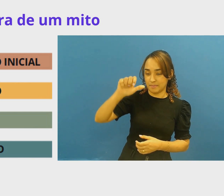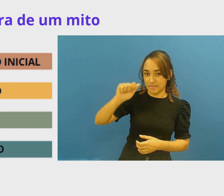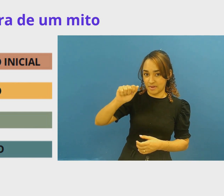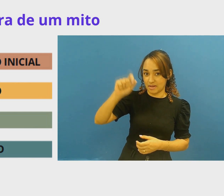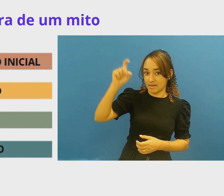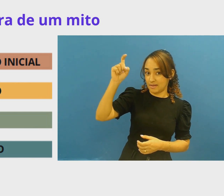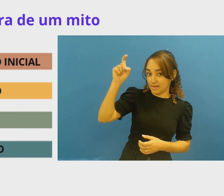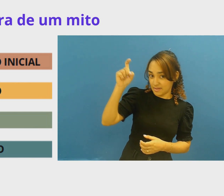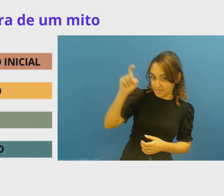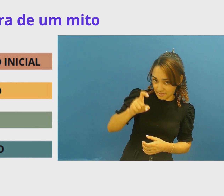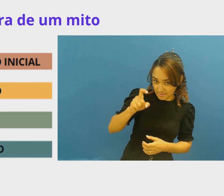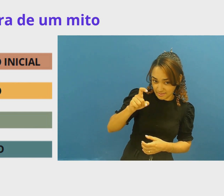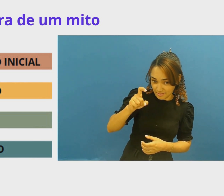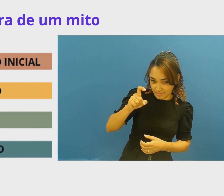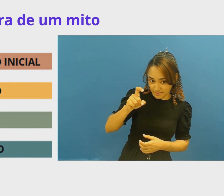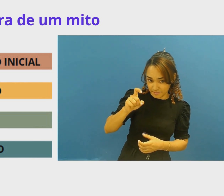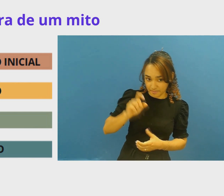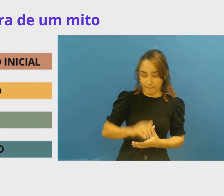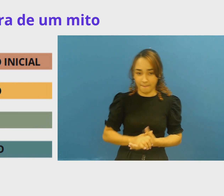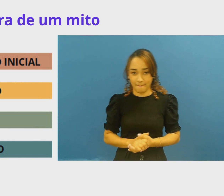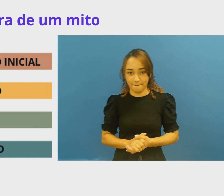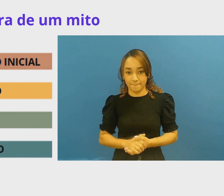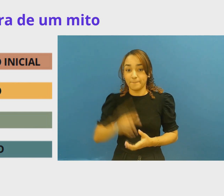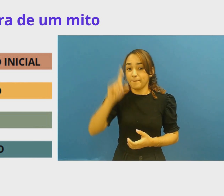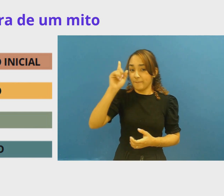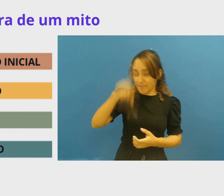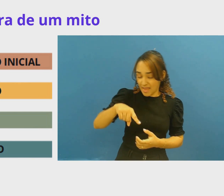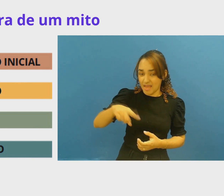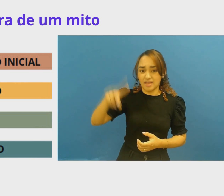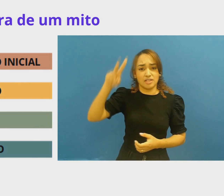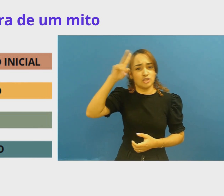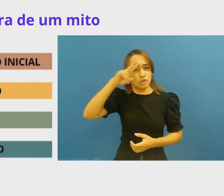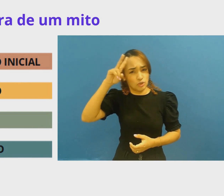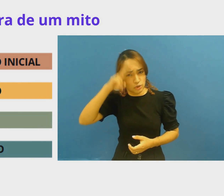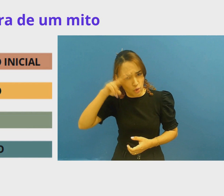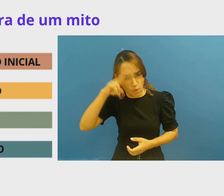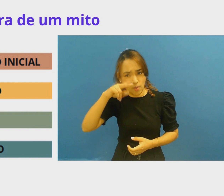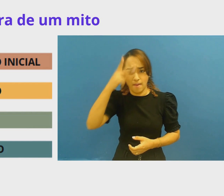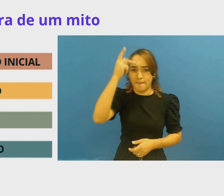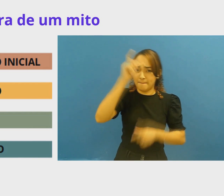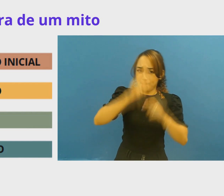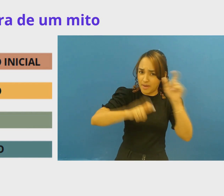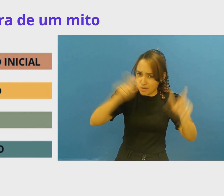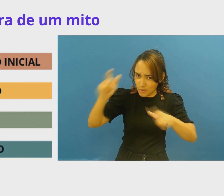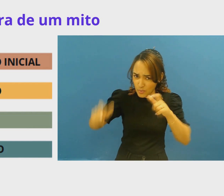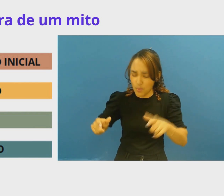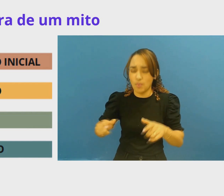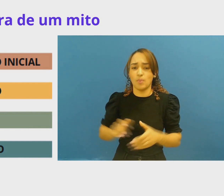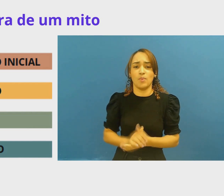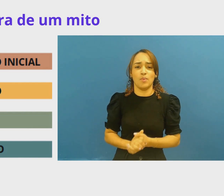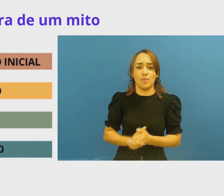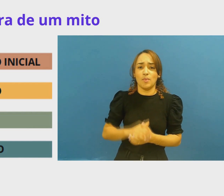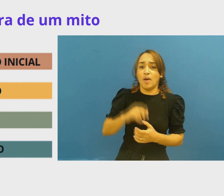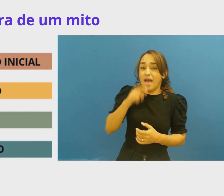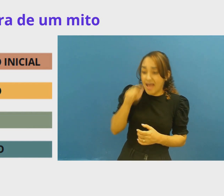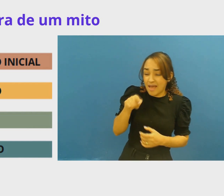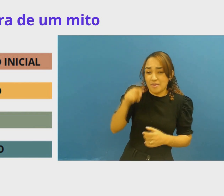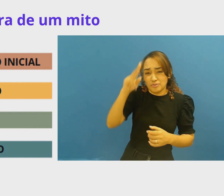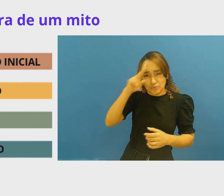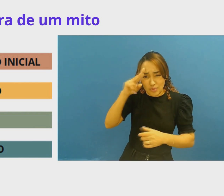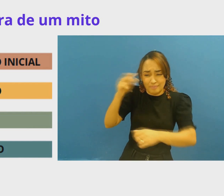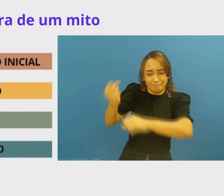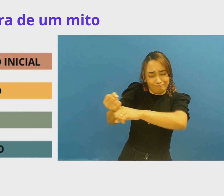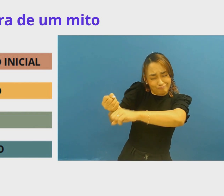é o clímax. É o ponto mais emocionante e intenso da